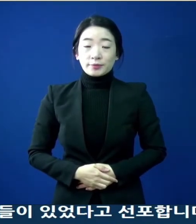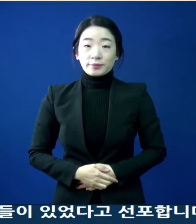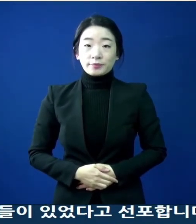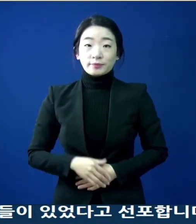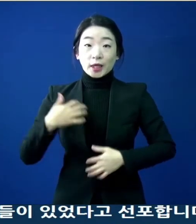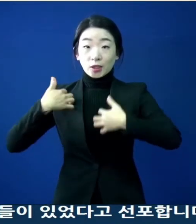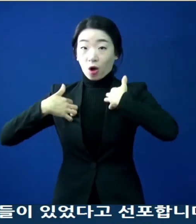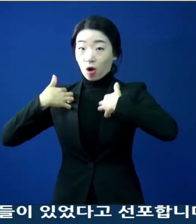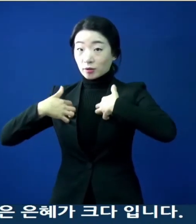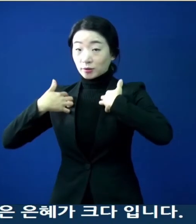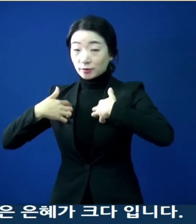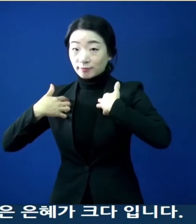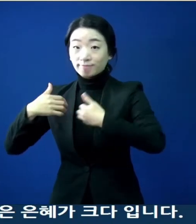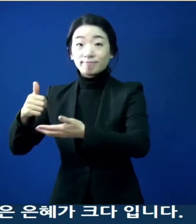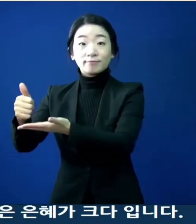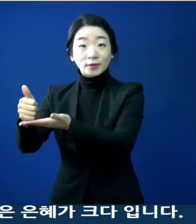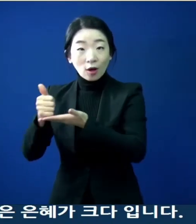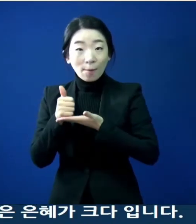영접하자,